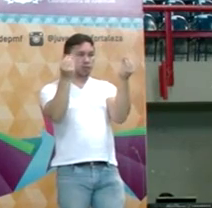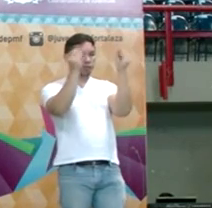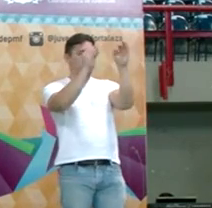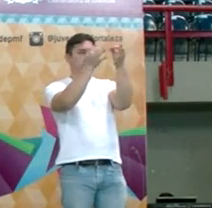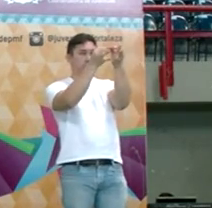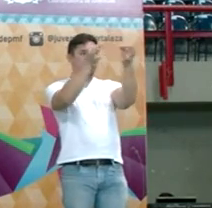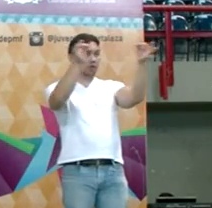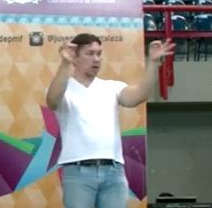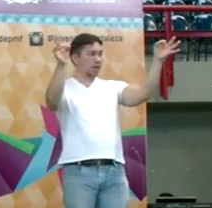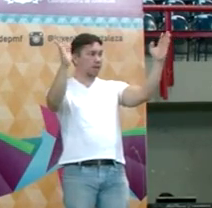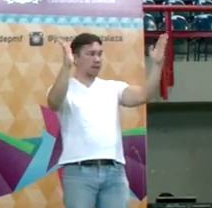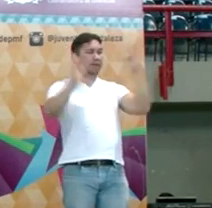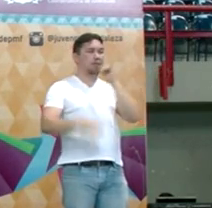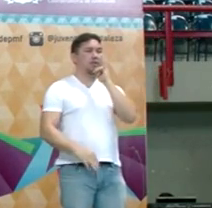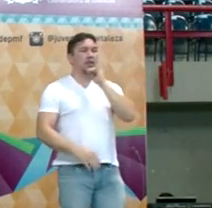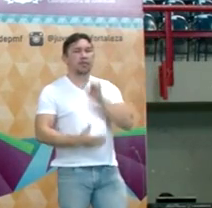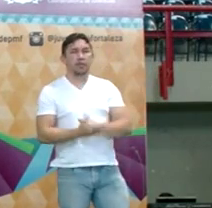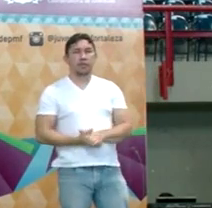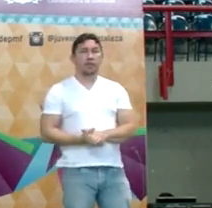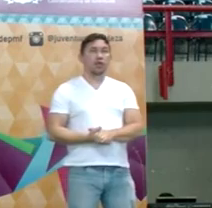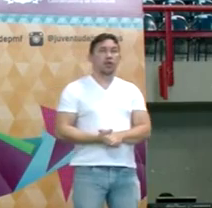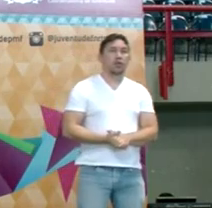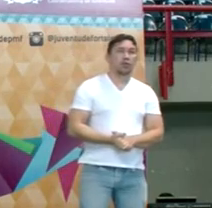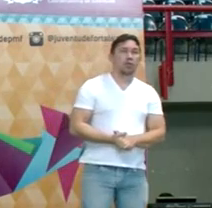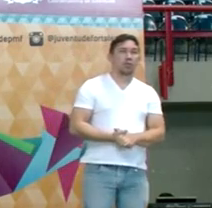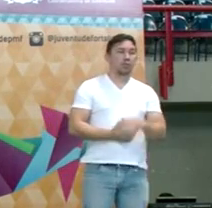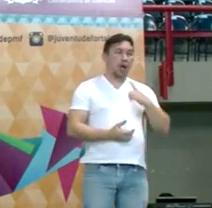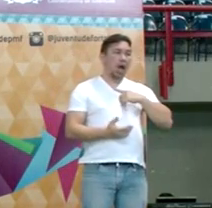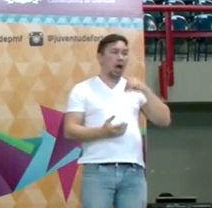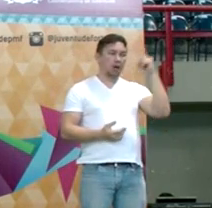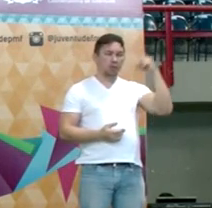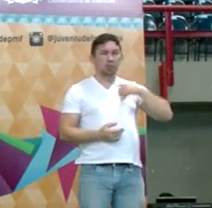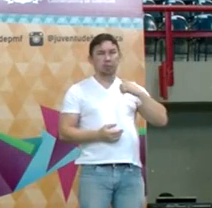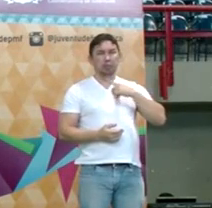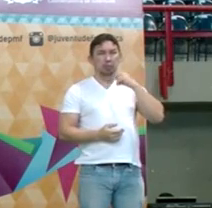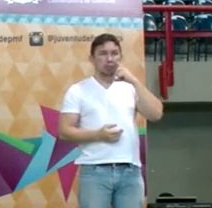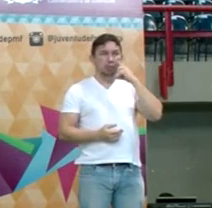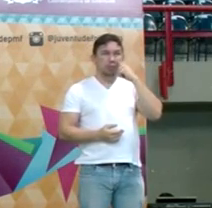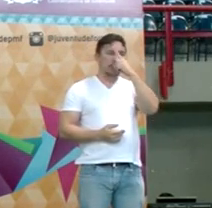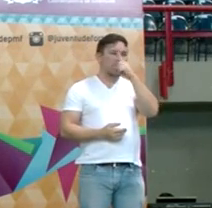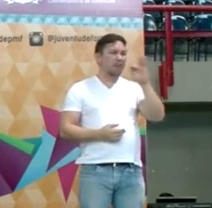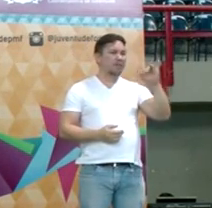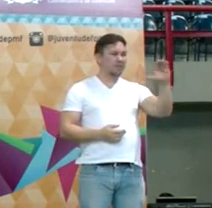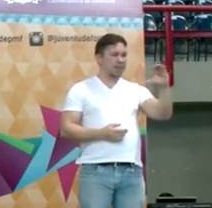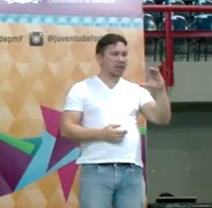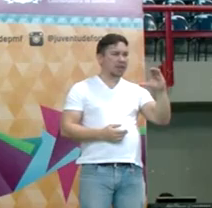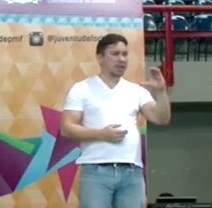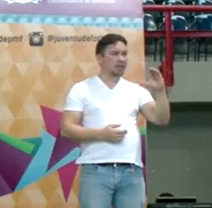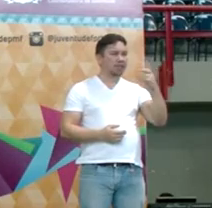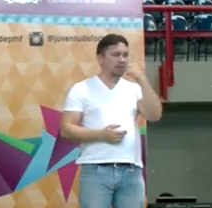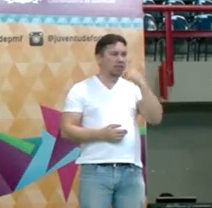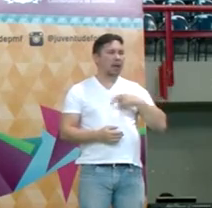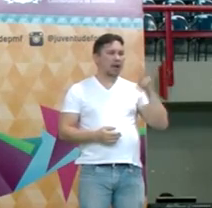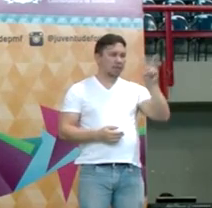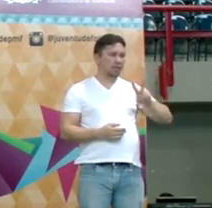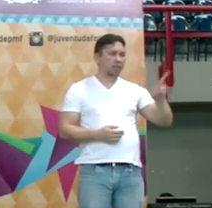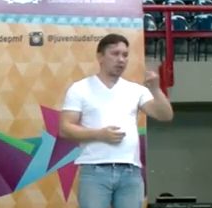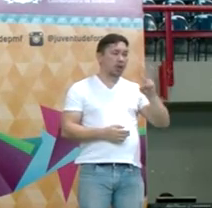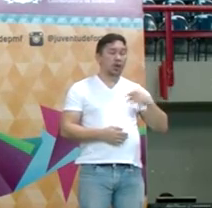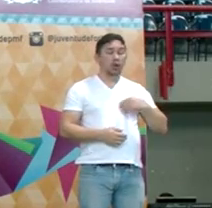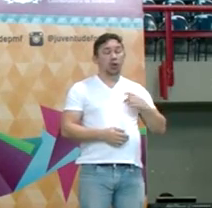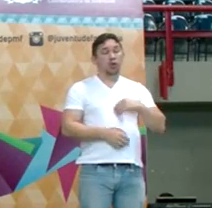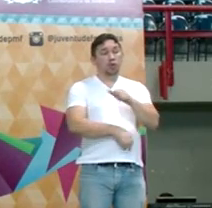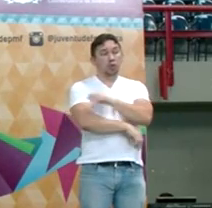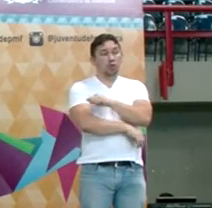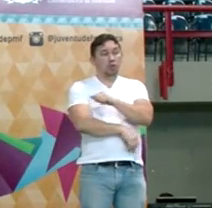uma frase feita. Por exemplo, certa vez eu corrigindo o vestibular dos alunos da FIC, o aluno era para falar